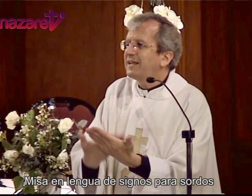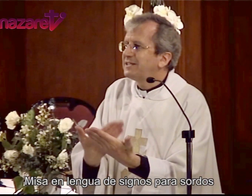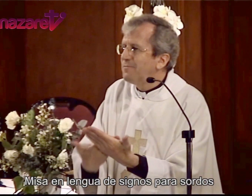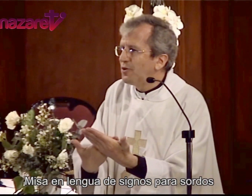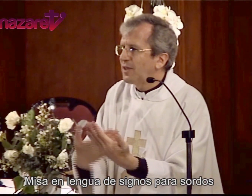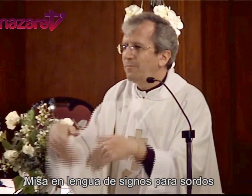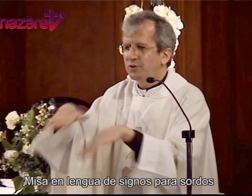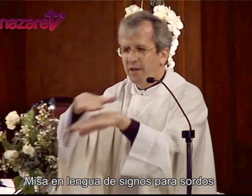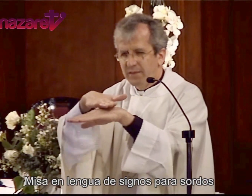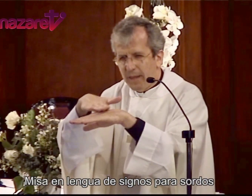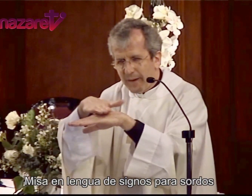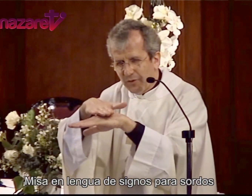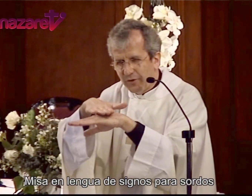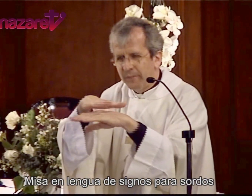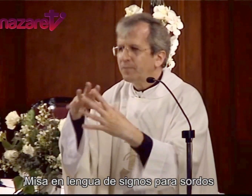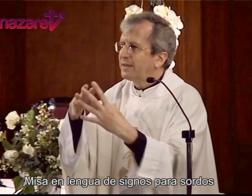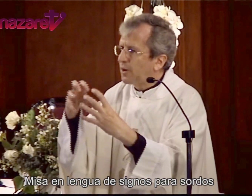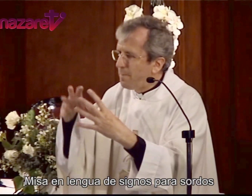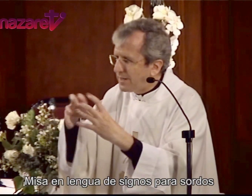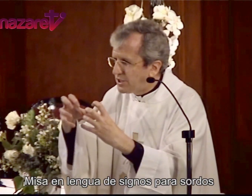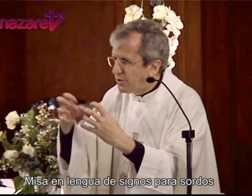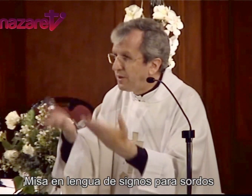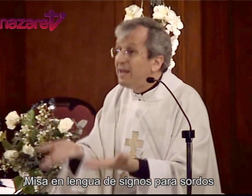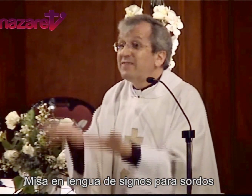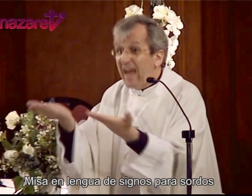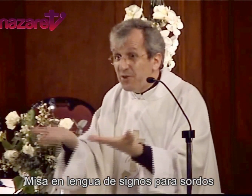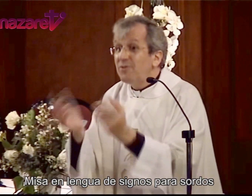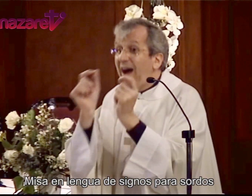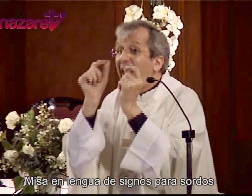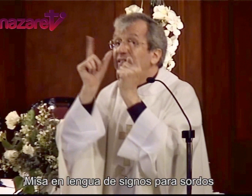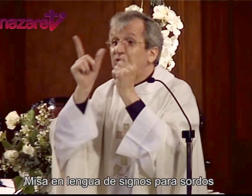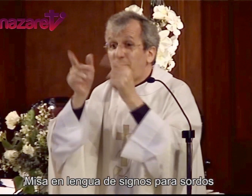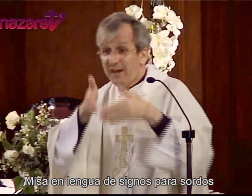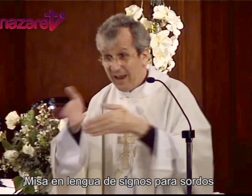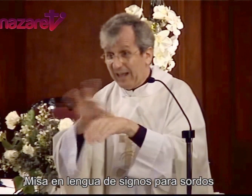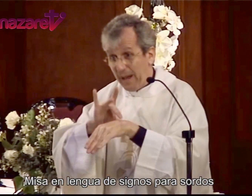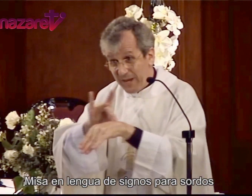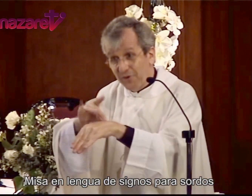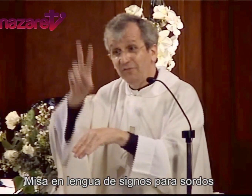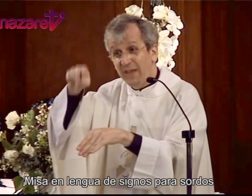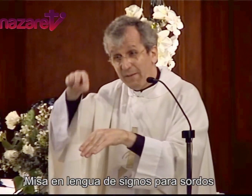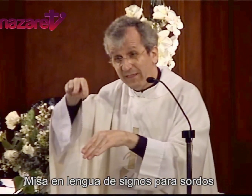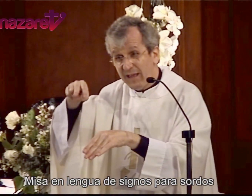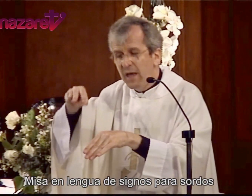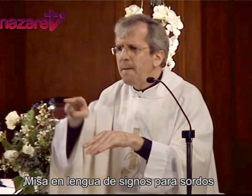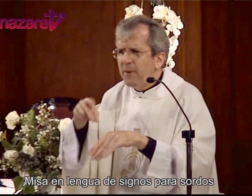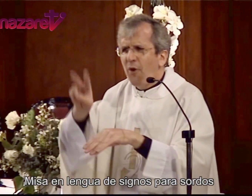testimonio damos De perdón De comprensión De ayuda A descubrir El camino De la verdad Pero